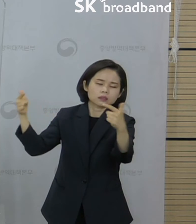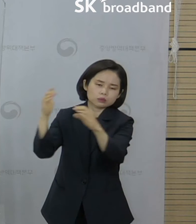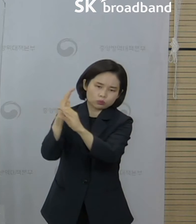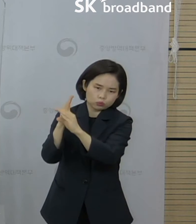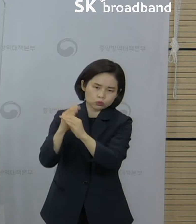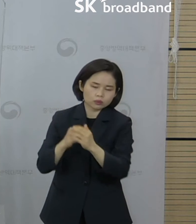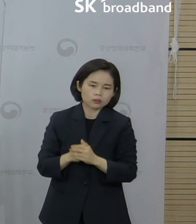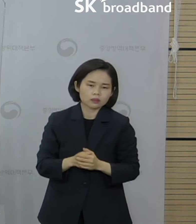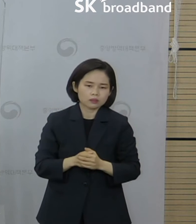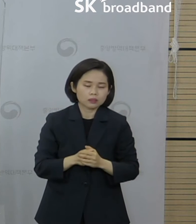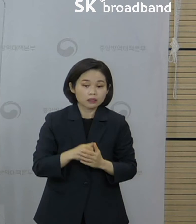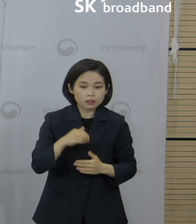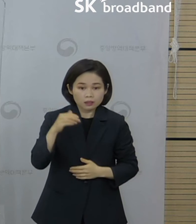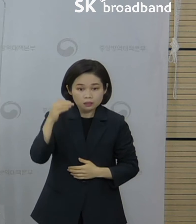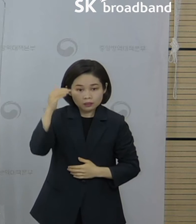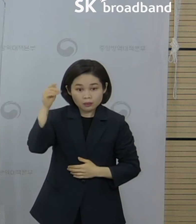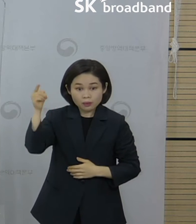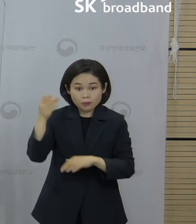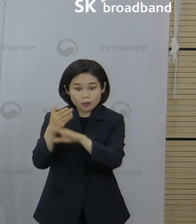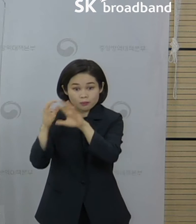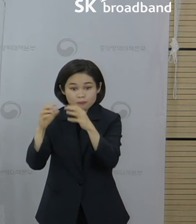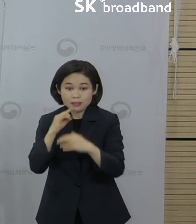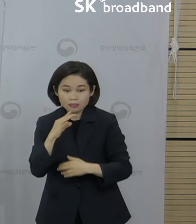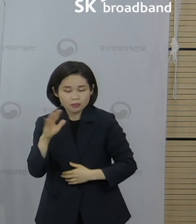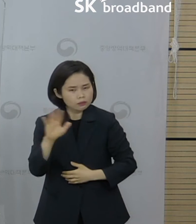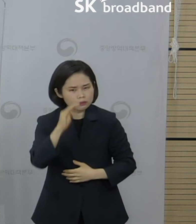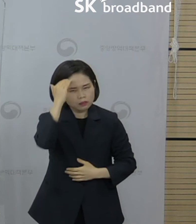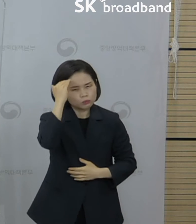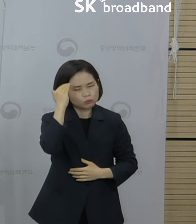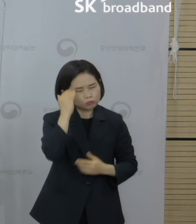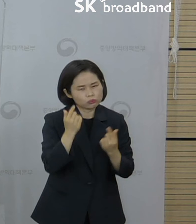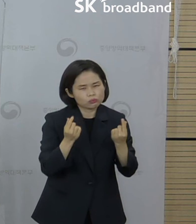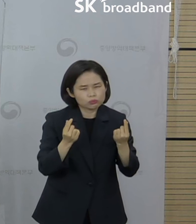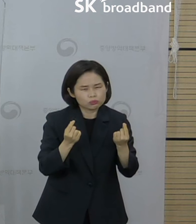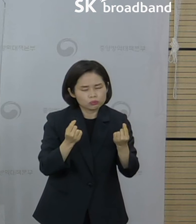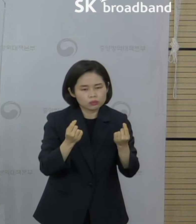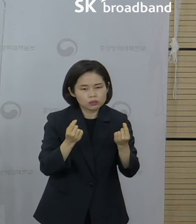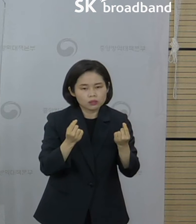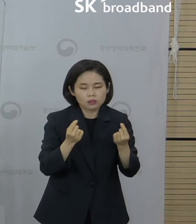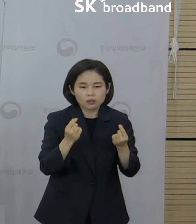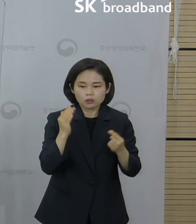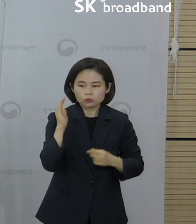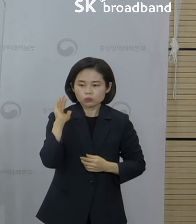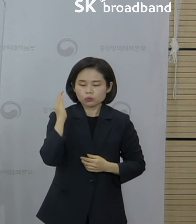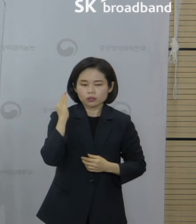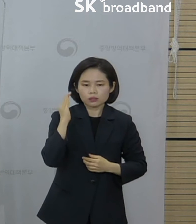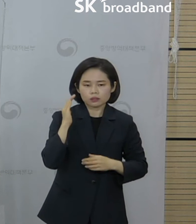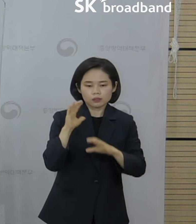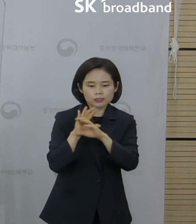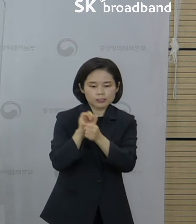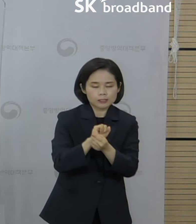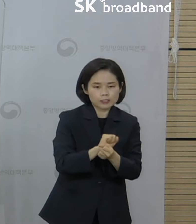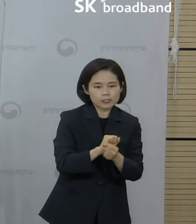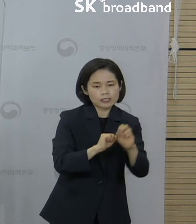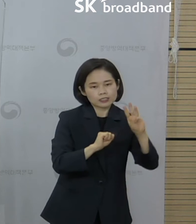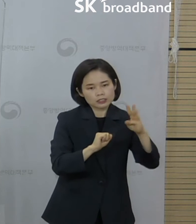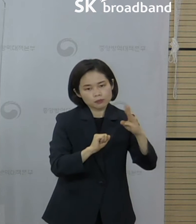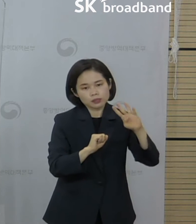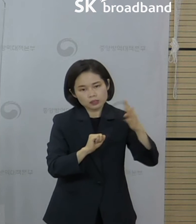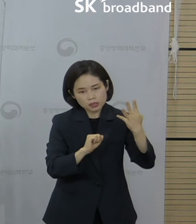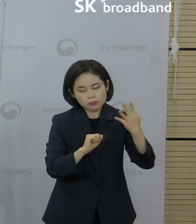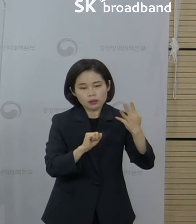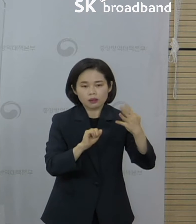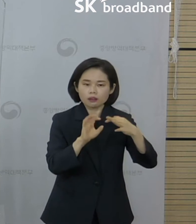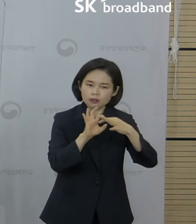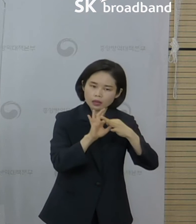물론 국내 상황도 녹록지 않습니다. 올해 들어 하루 3,400명대의 국내 신규 환자 발생이